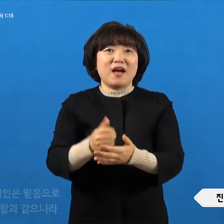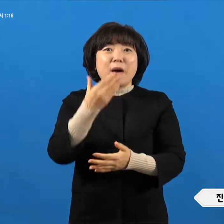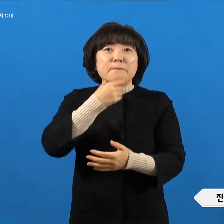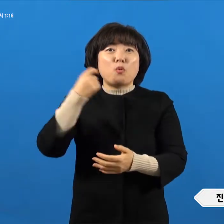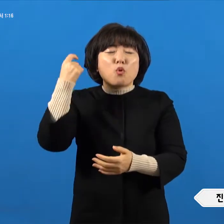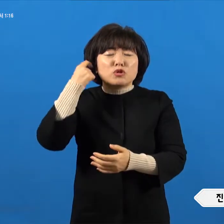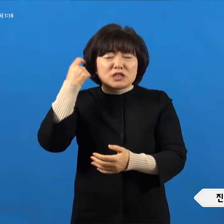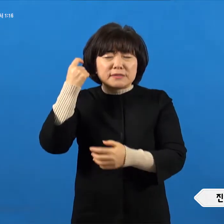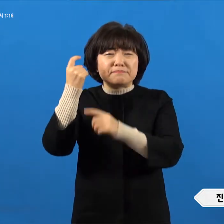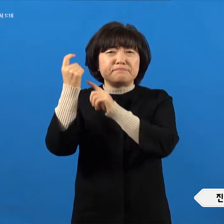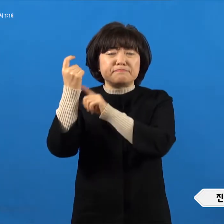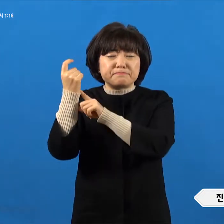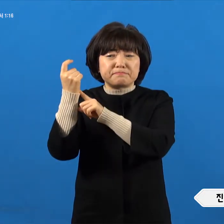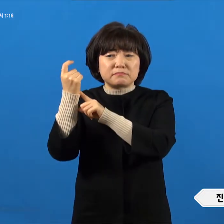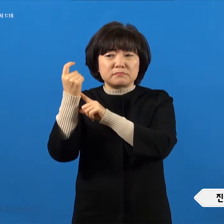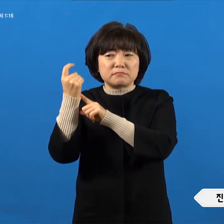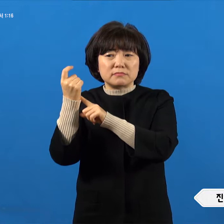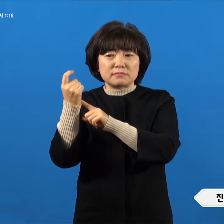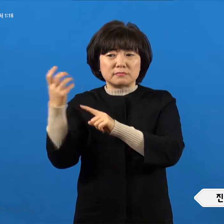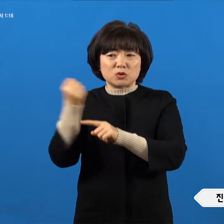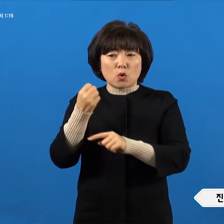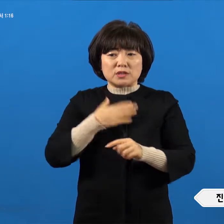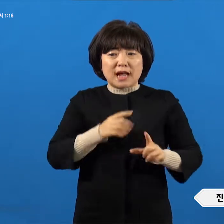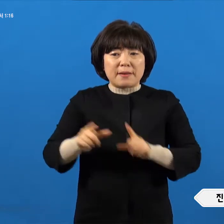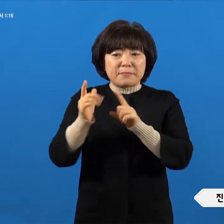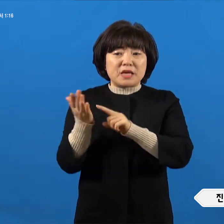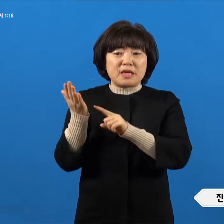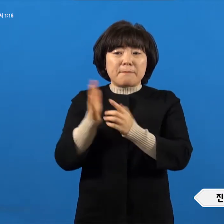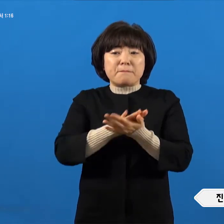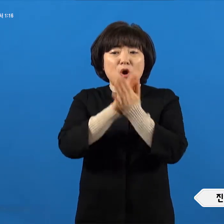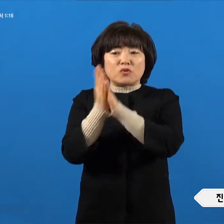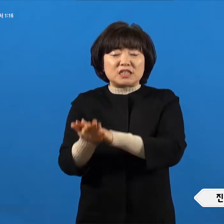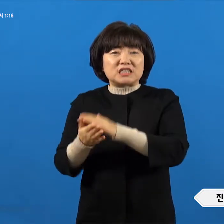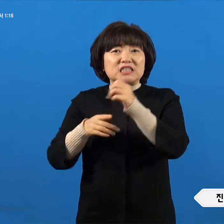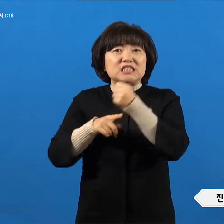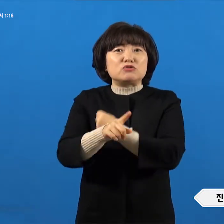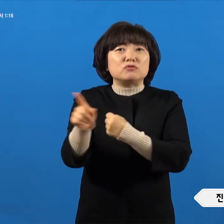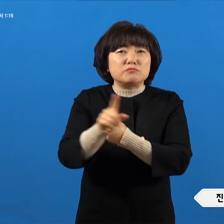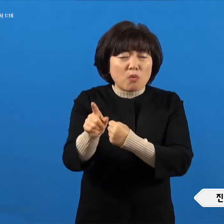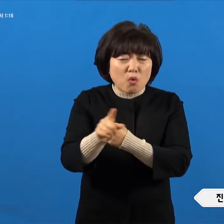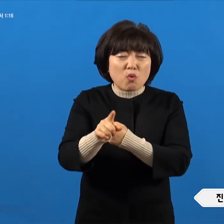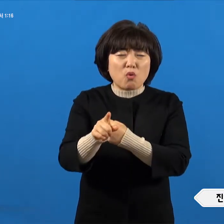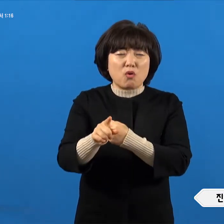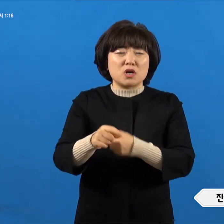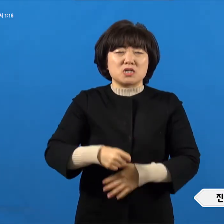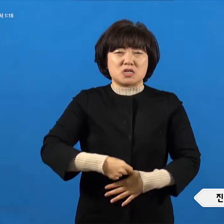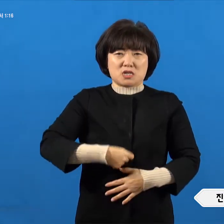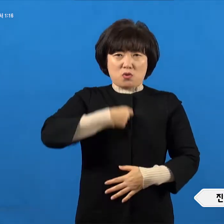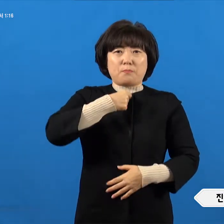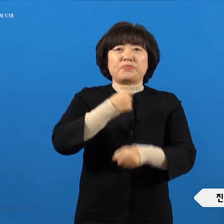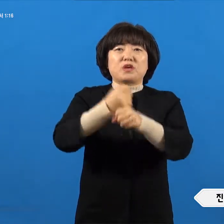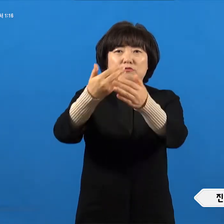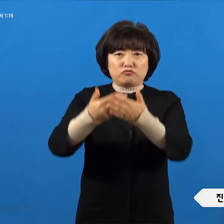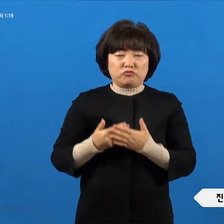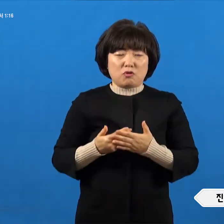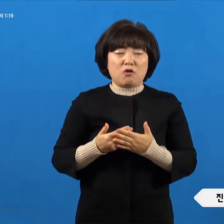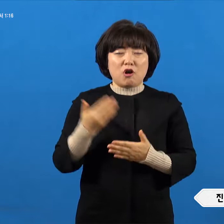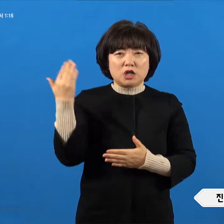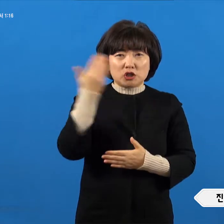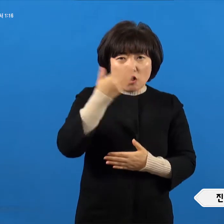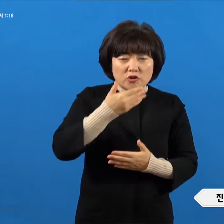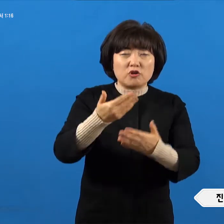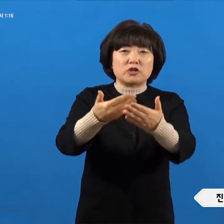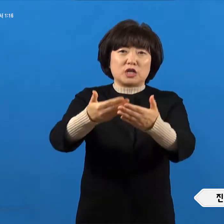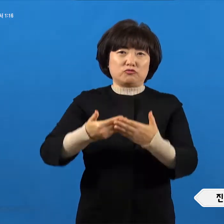변화시키는 이유는 하나님의 의롭다 하심이 있기 때문입니다. 죄의 소리를 깨끗게 하십니다. 정결케 하십니다. 용서하게